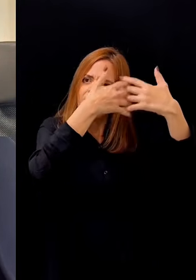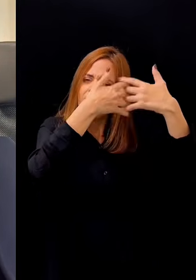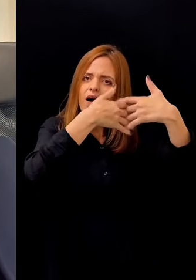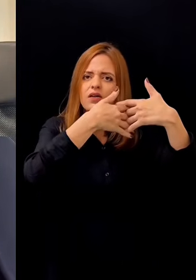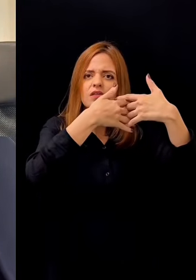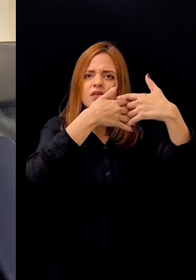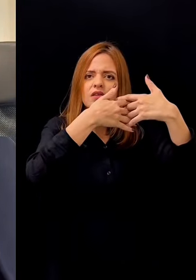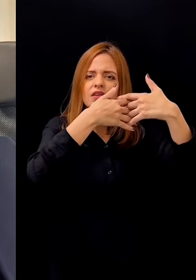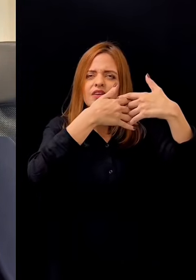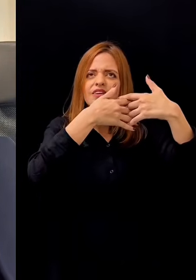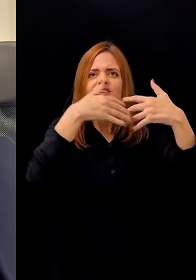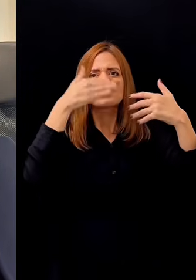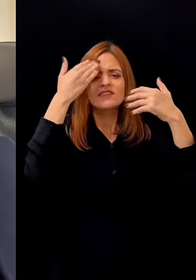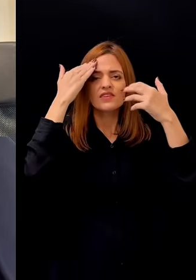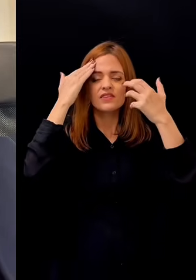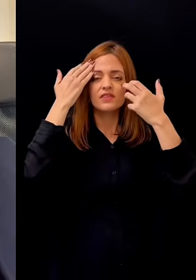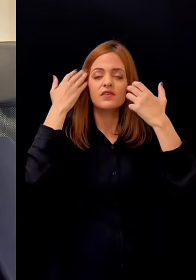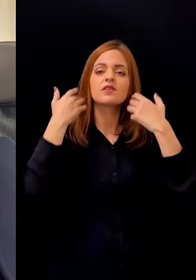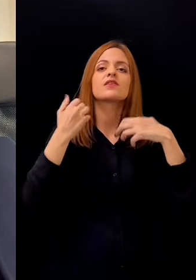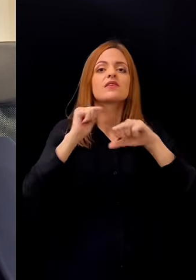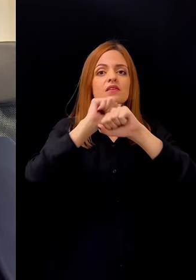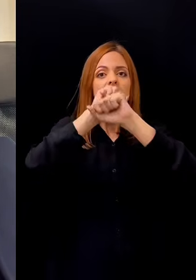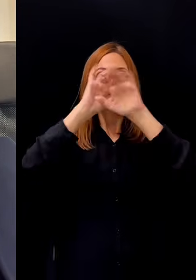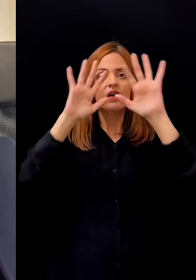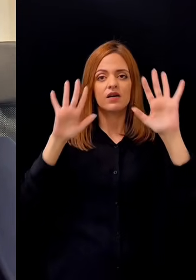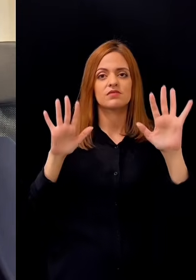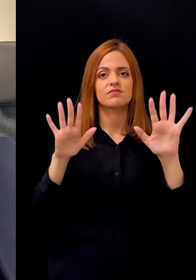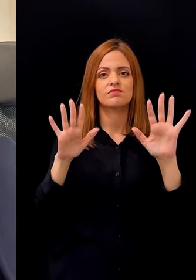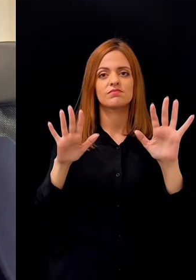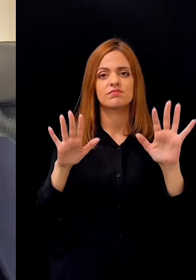Tivesse ouvidos para entender, para ouvir.